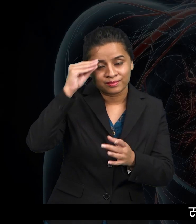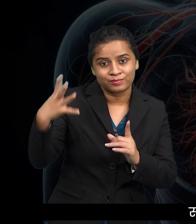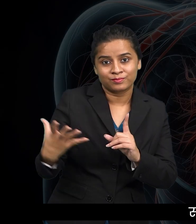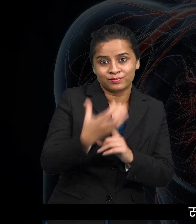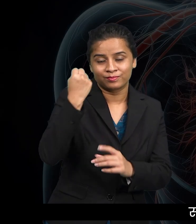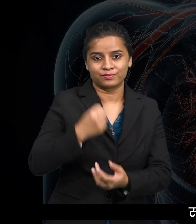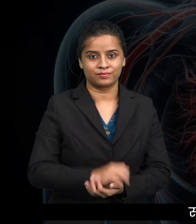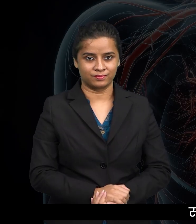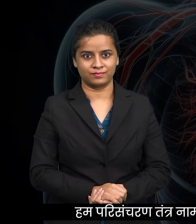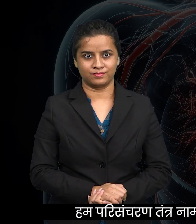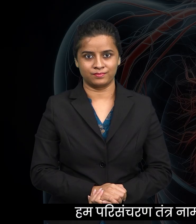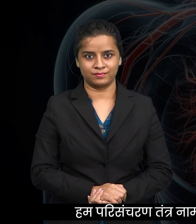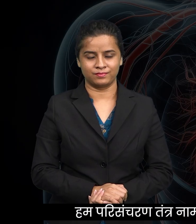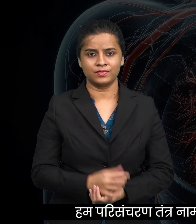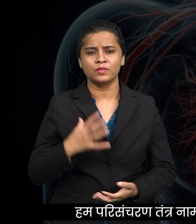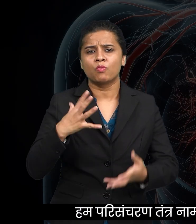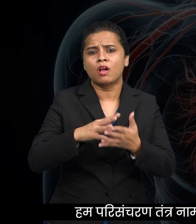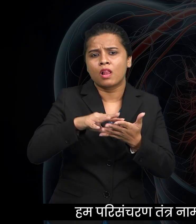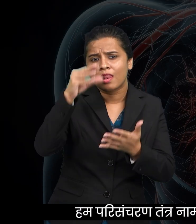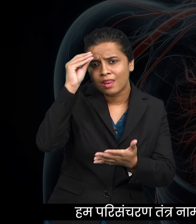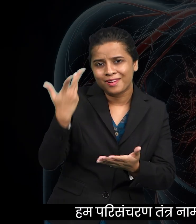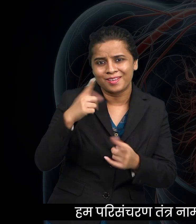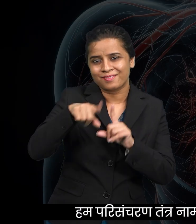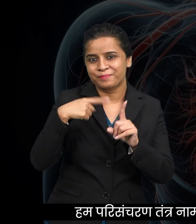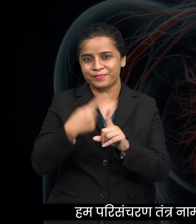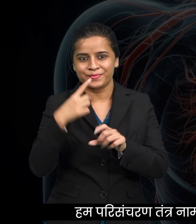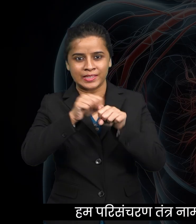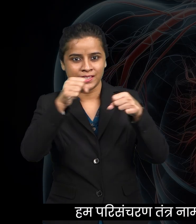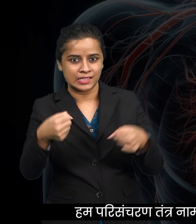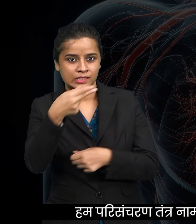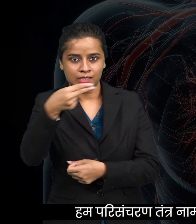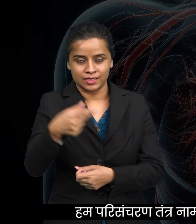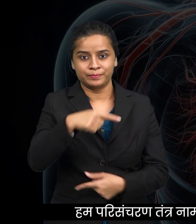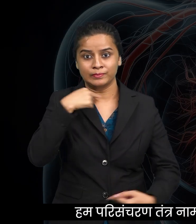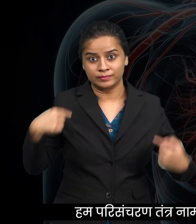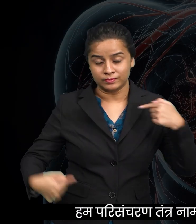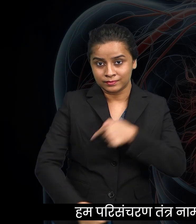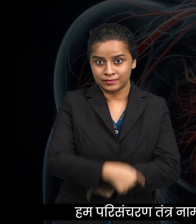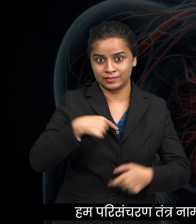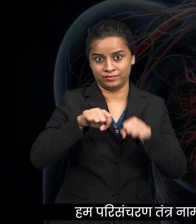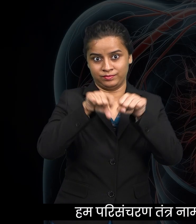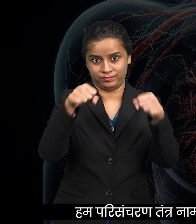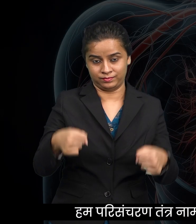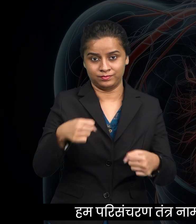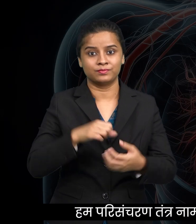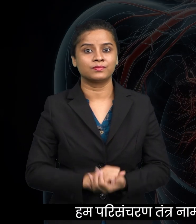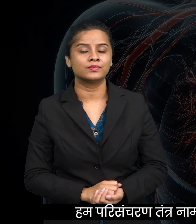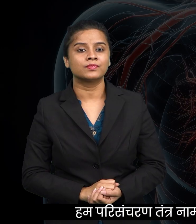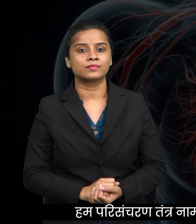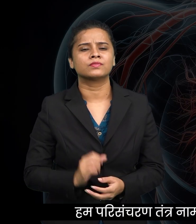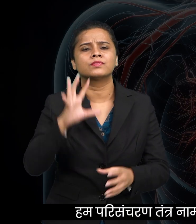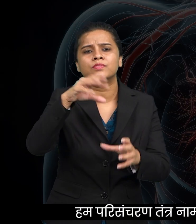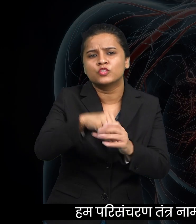सीखने के उद्देश्य: हम परिसंचरण तंत्र नामक प्रणाली के बारे में जानने जा रहे